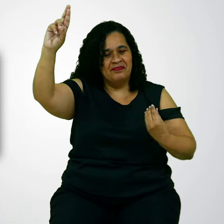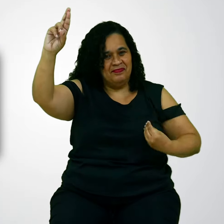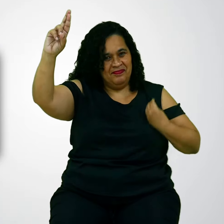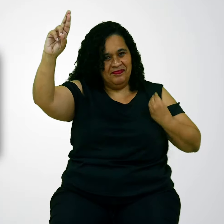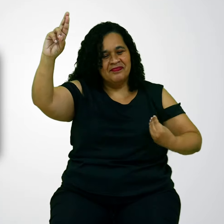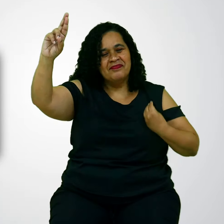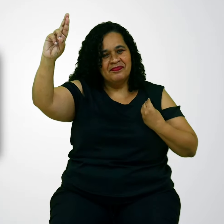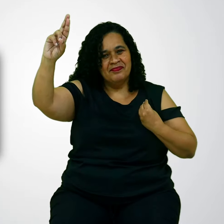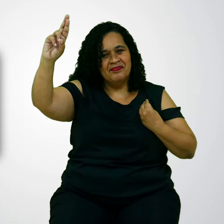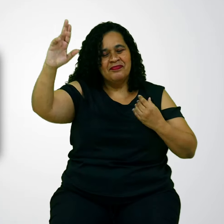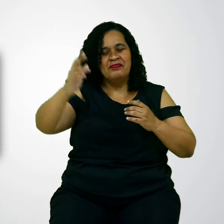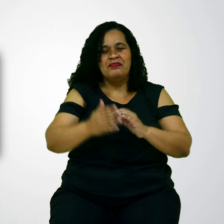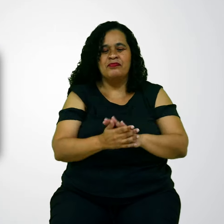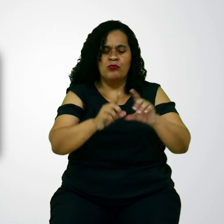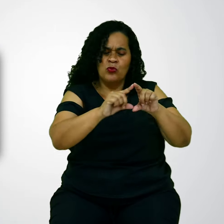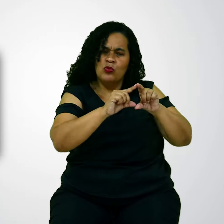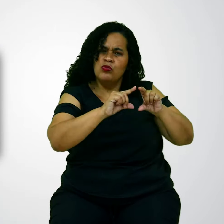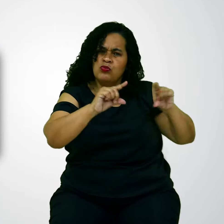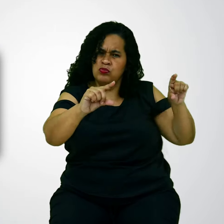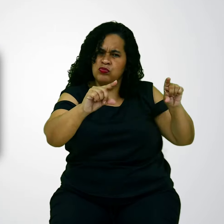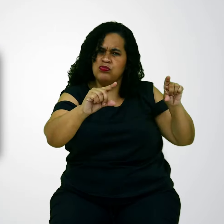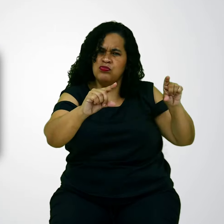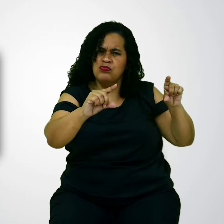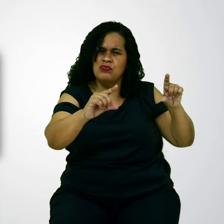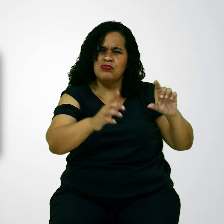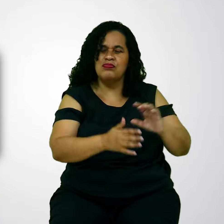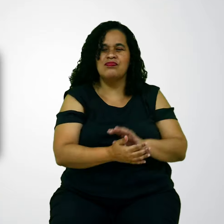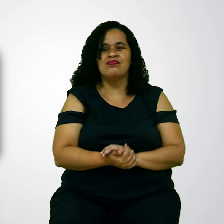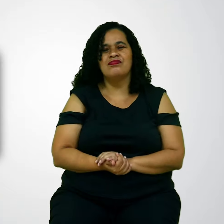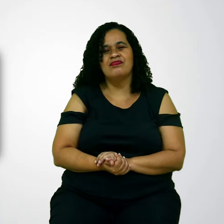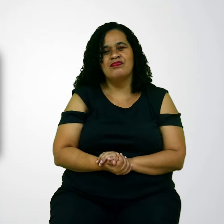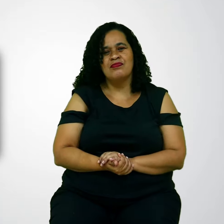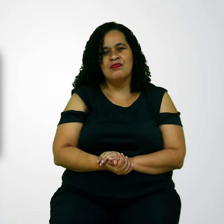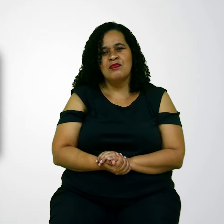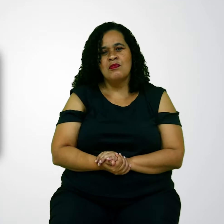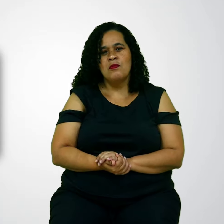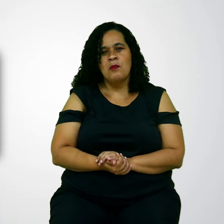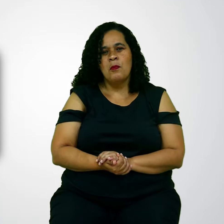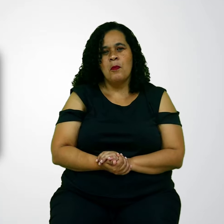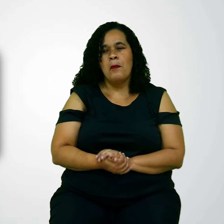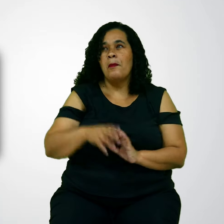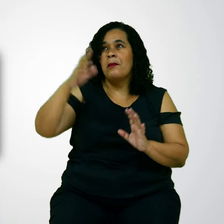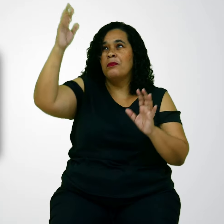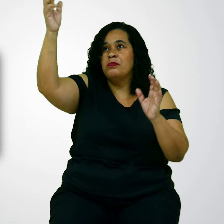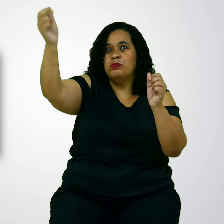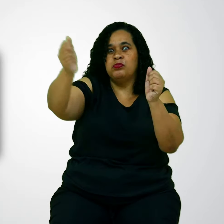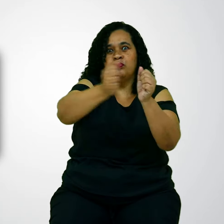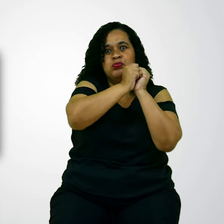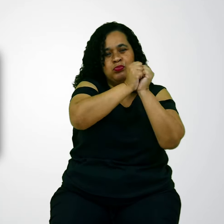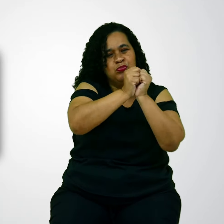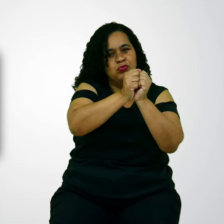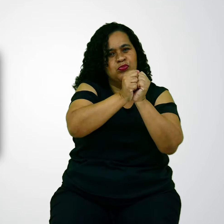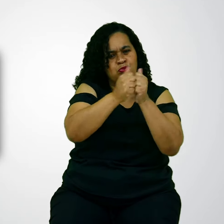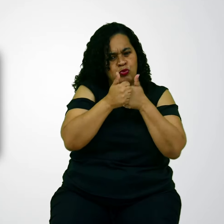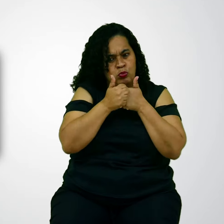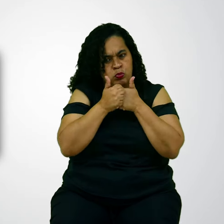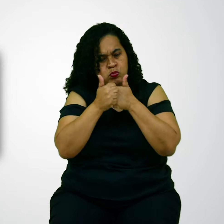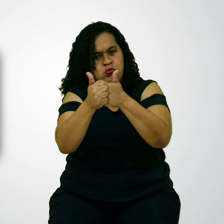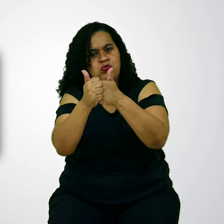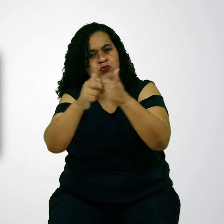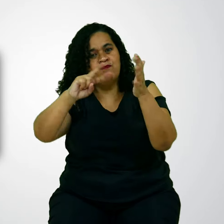Essa palavrinha aqui, olha, me acompanharão, dá ideia de